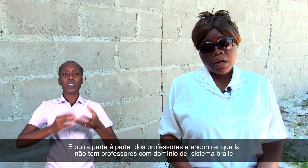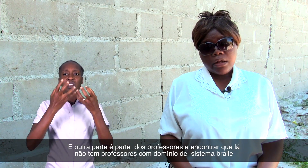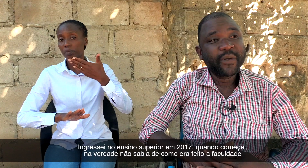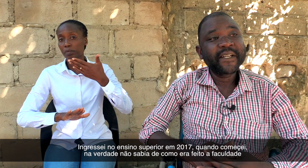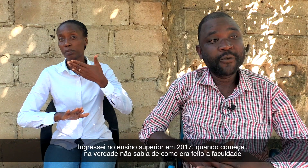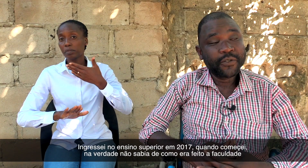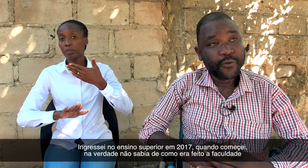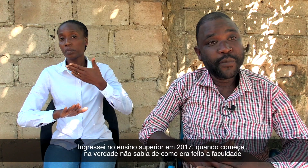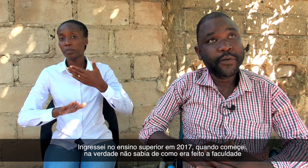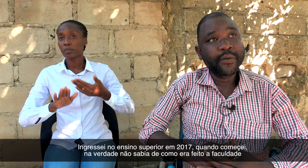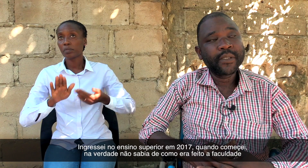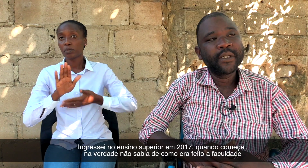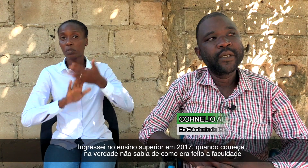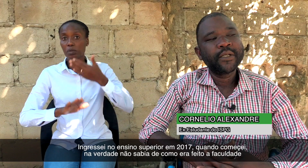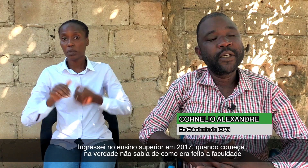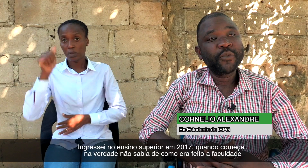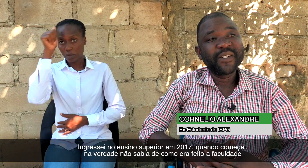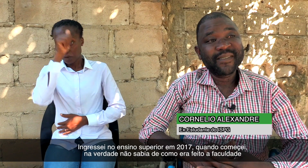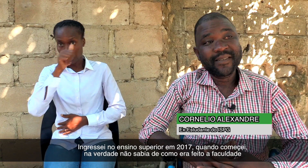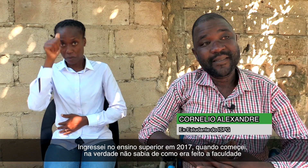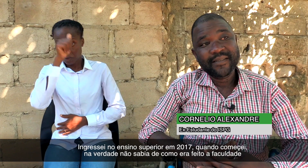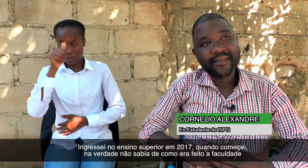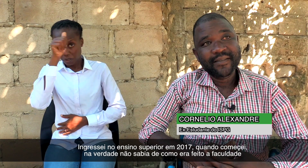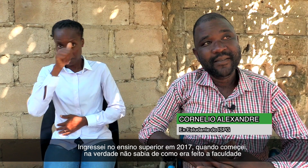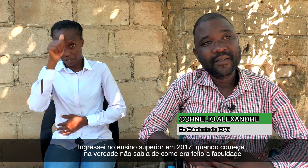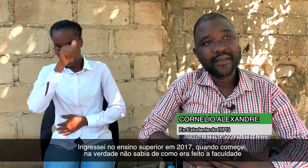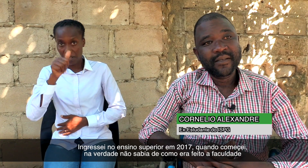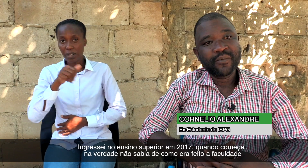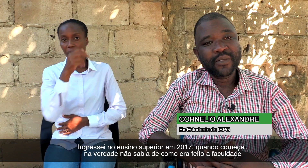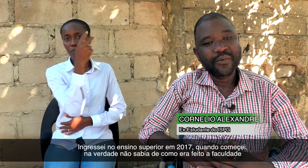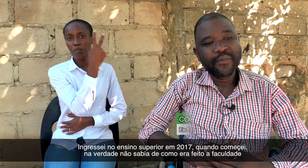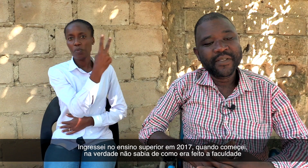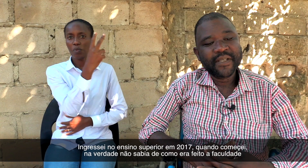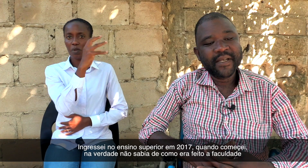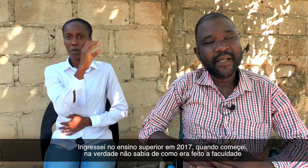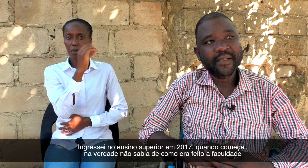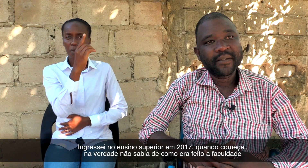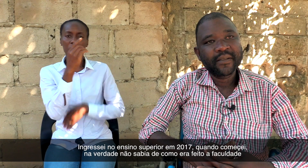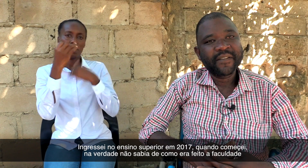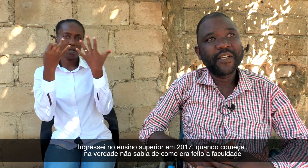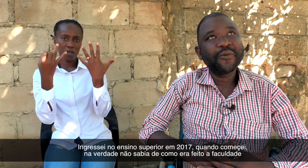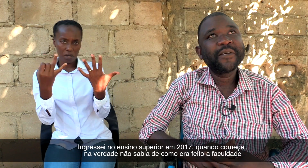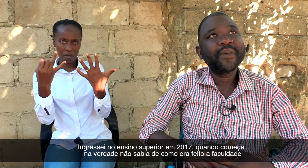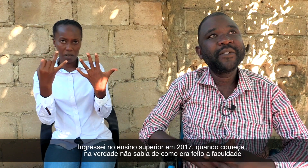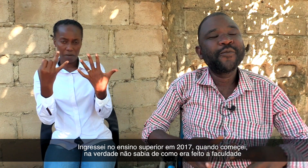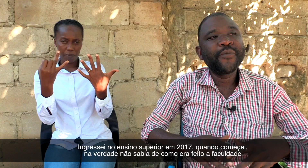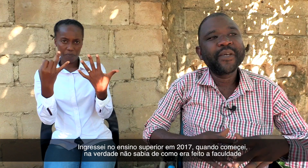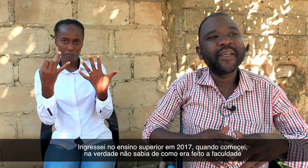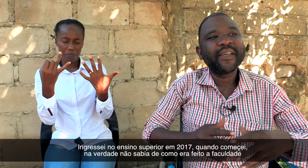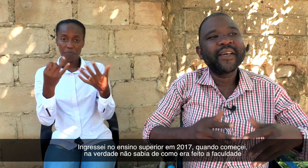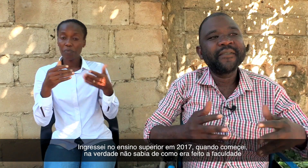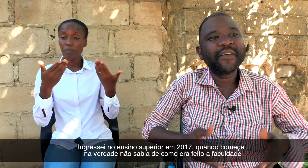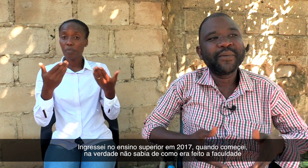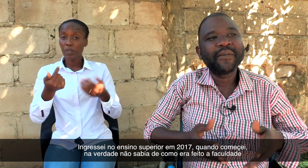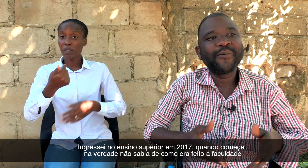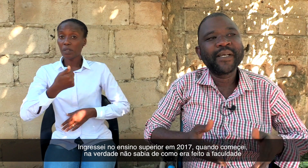sistema Braille. Eu ingressei no ensino superior em 2017. Quando comecei lá, na verdade eu não sabia de como é